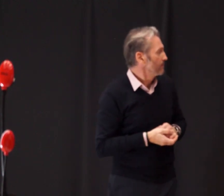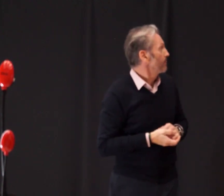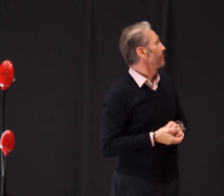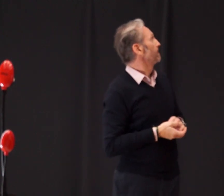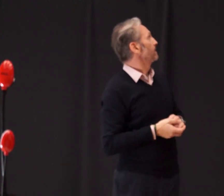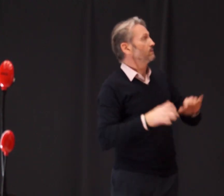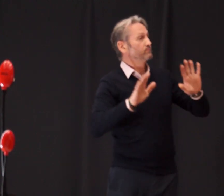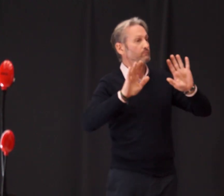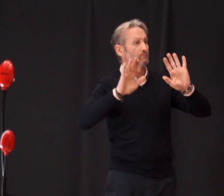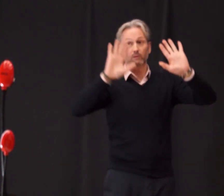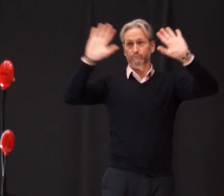très puissant.